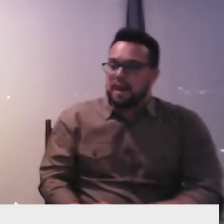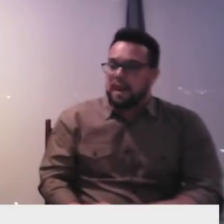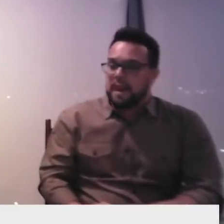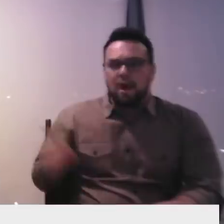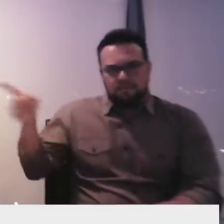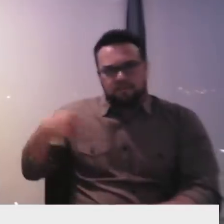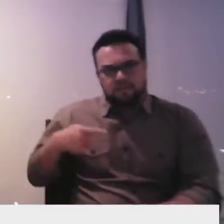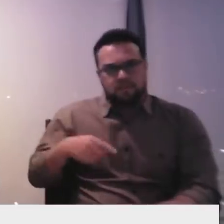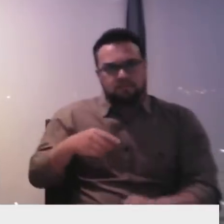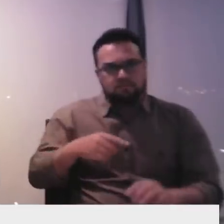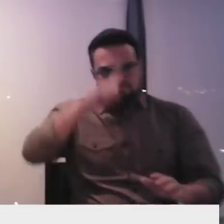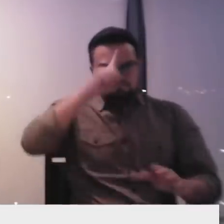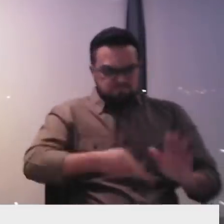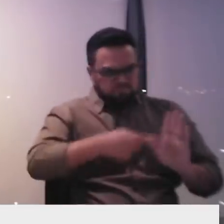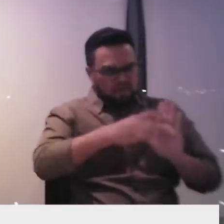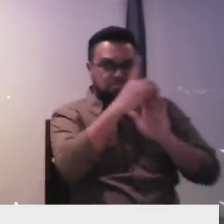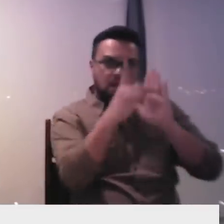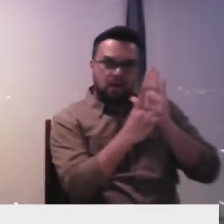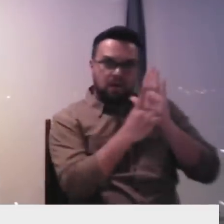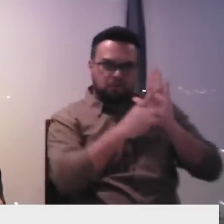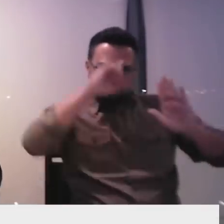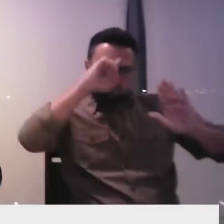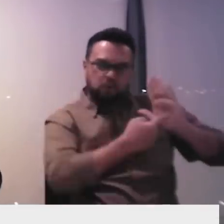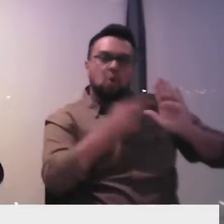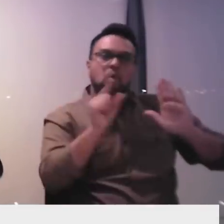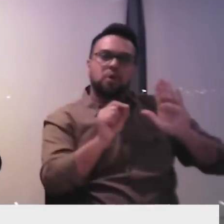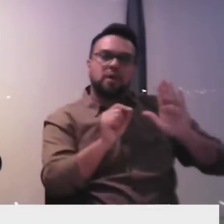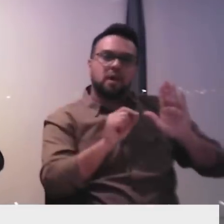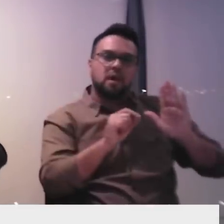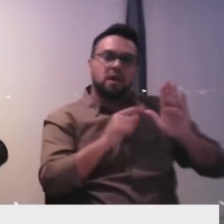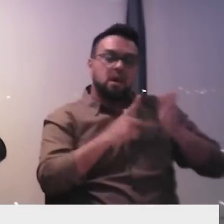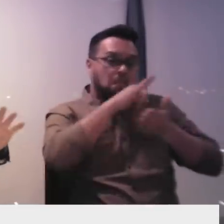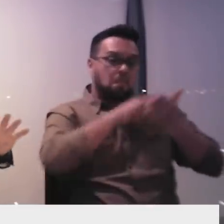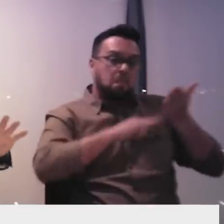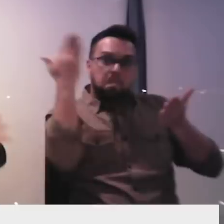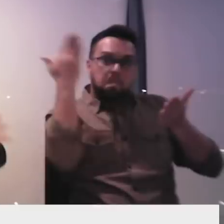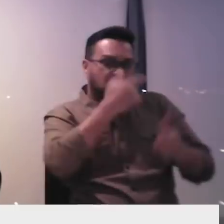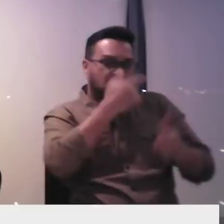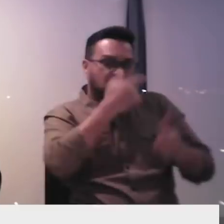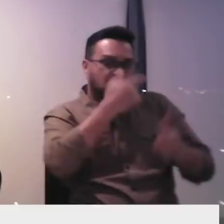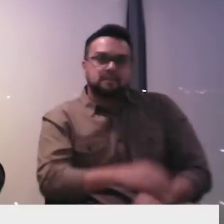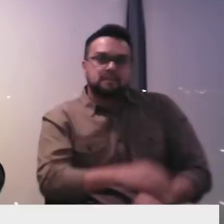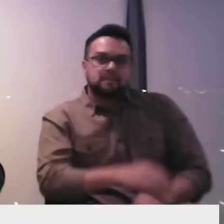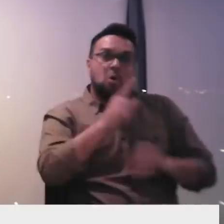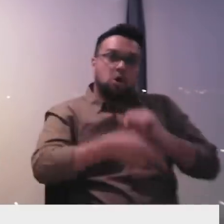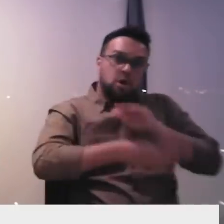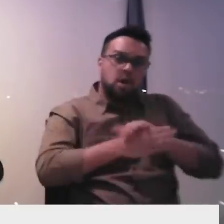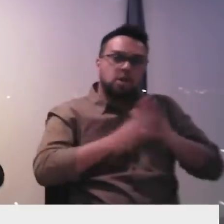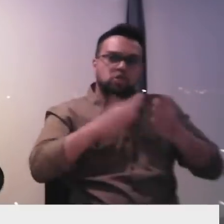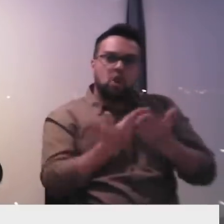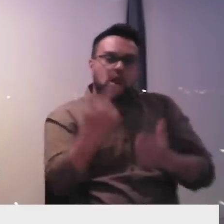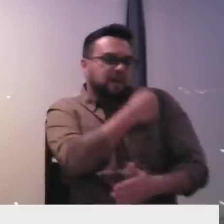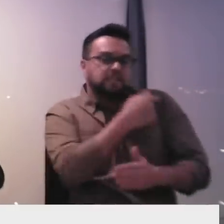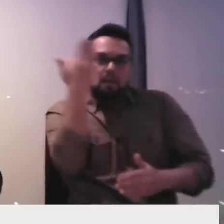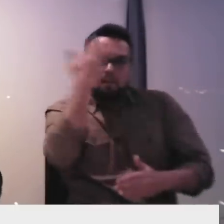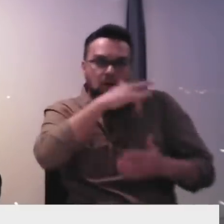baixaria um decreto pelo passaporte da vacina? Ou seja, só pode ir na escola quem está vacinado, só pode ir quem está vacinado, quem não